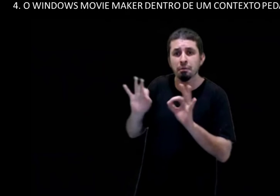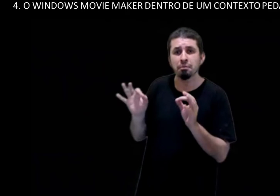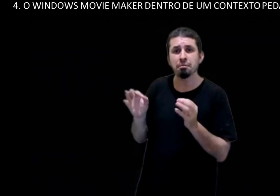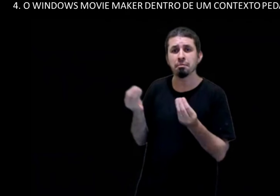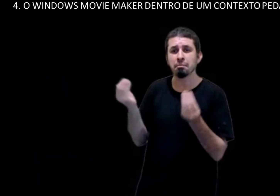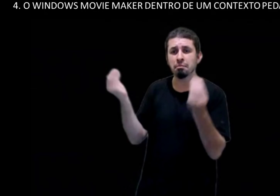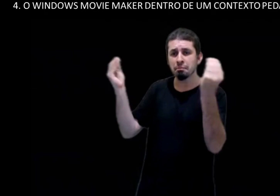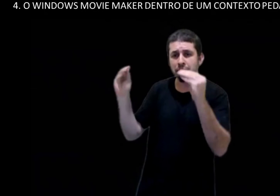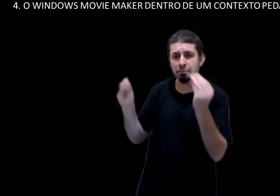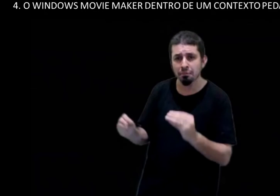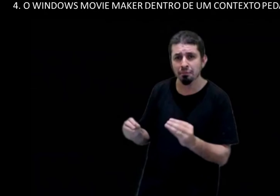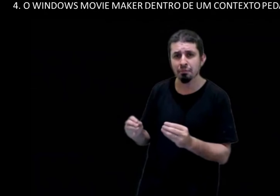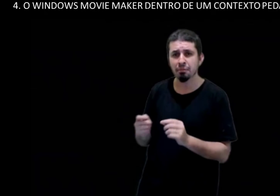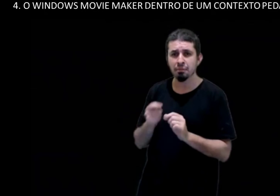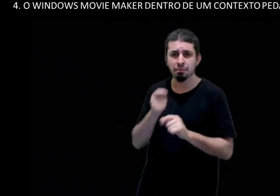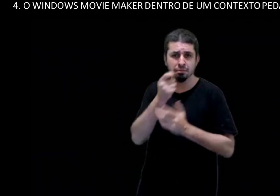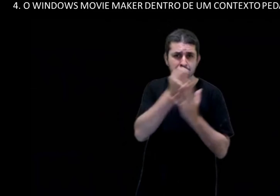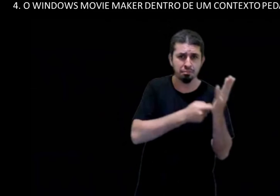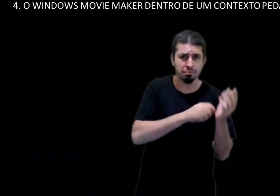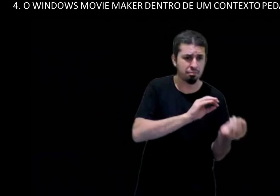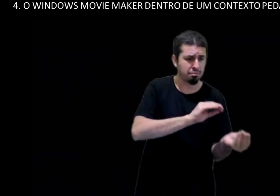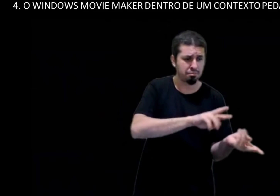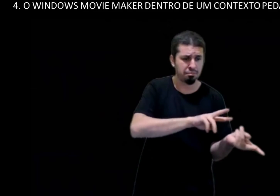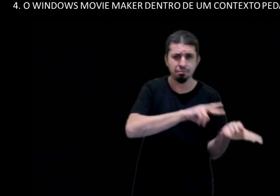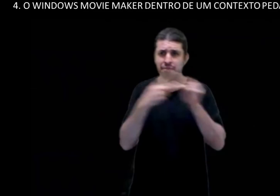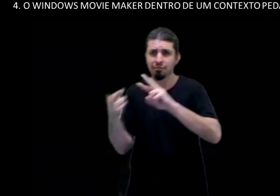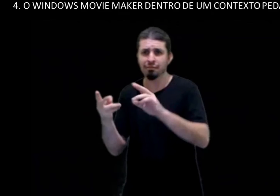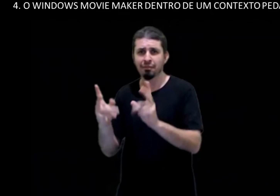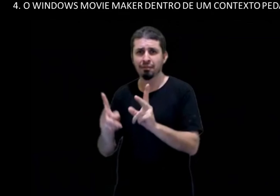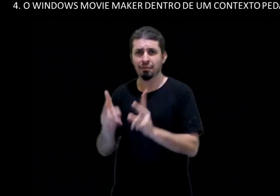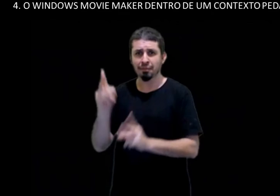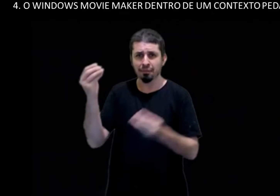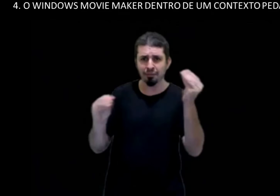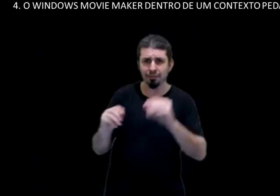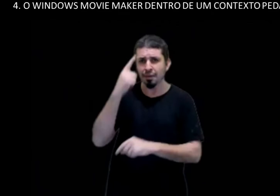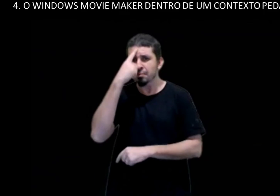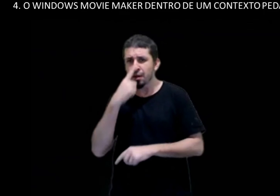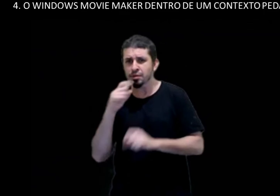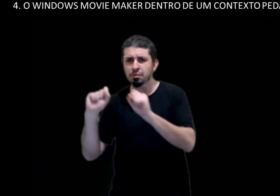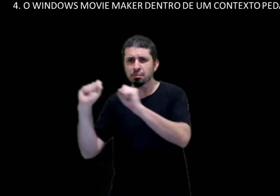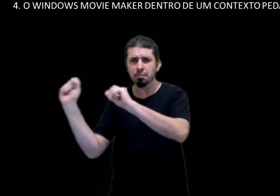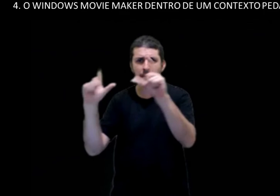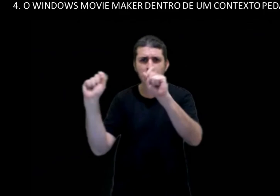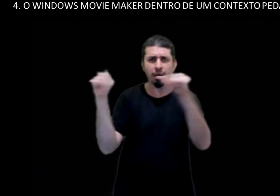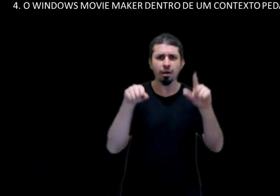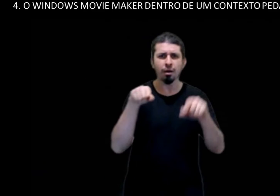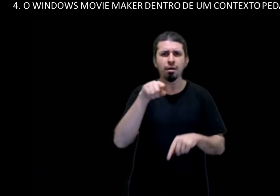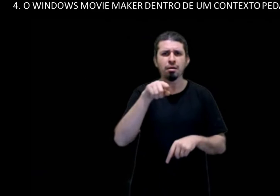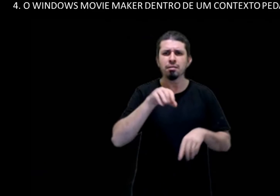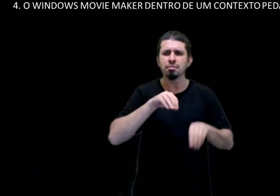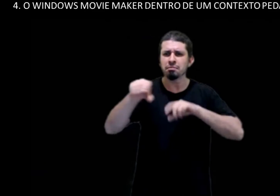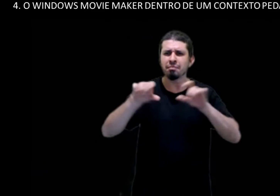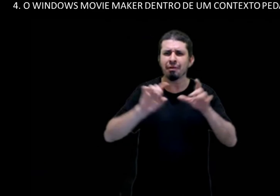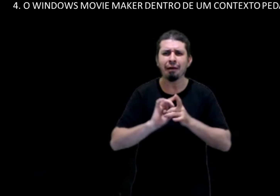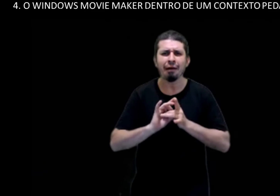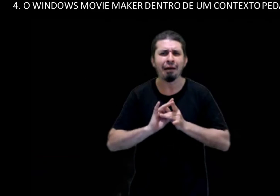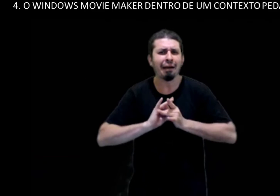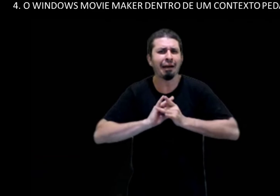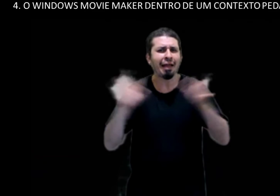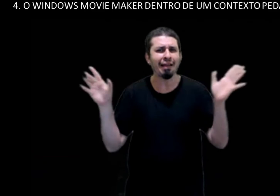próprios argumentos, dramatizar um texto, criar histórias, tendo ao dispor vários cenários que podem ser utilizados